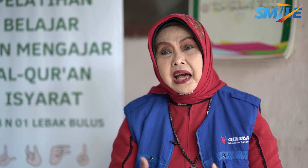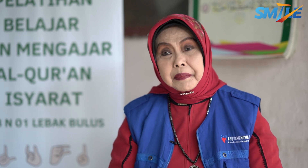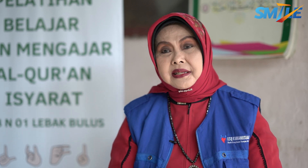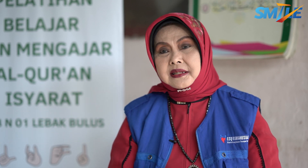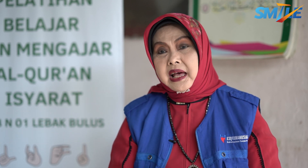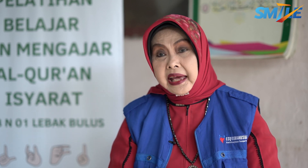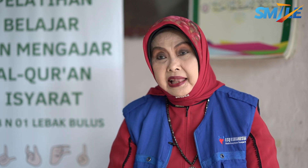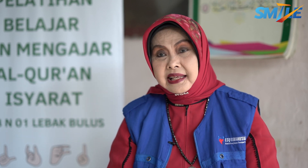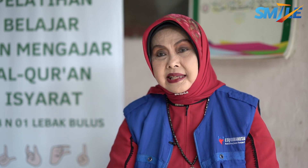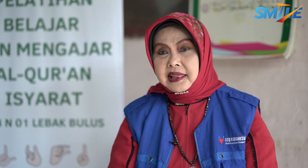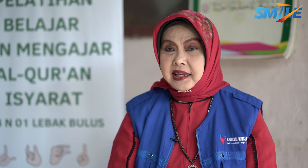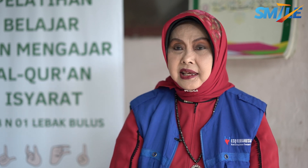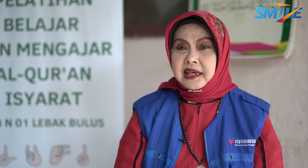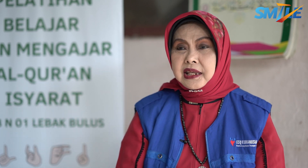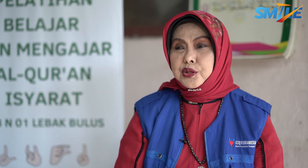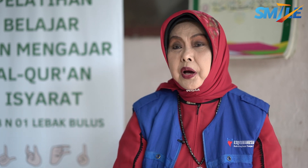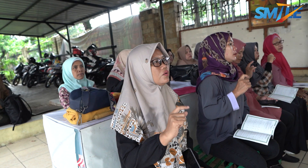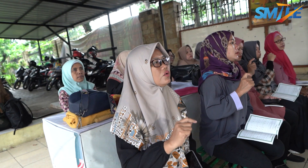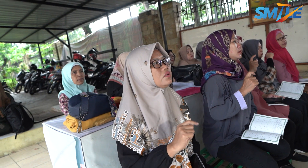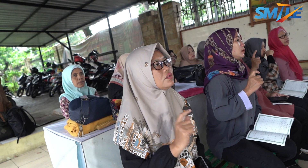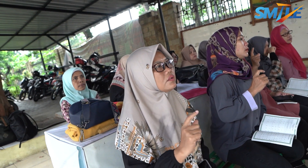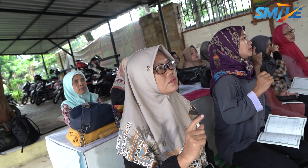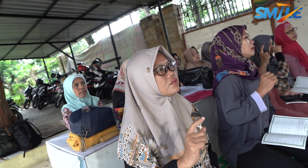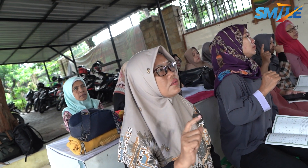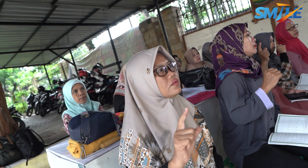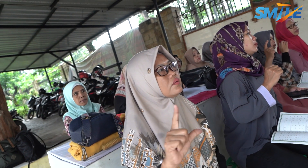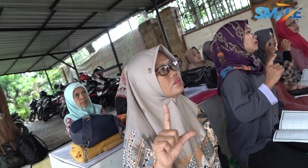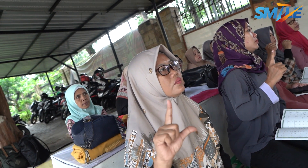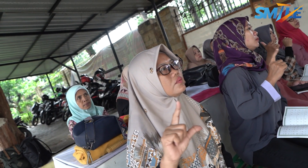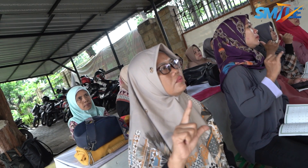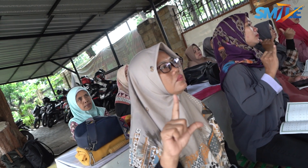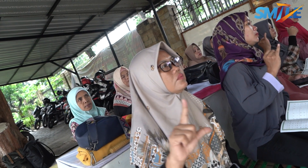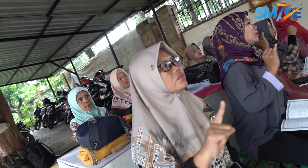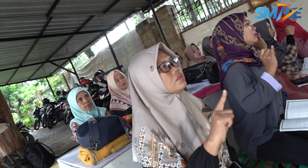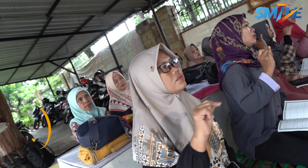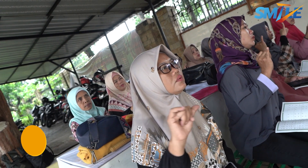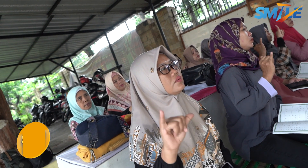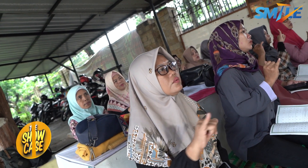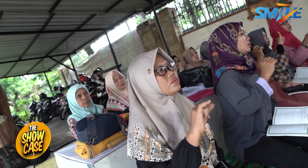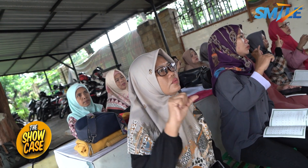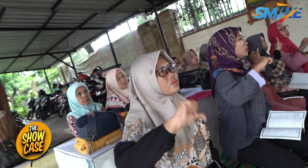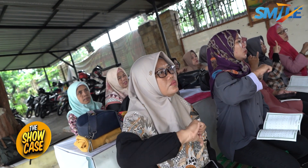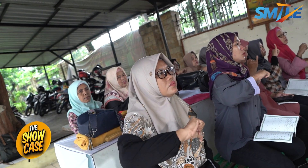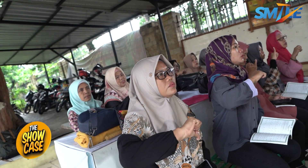kami hayati saat ini sebuah perjuangan yang panjang yang difikirkan sudah sejak lama,